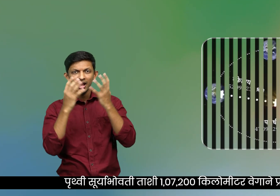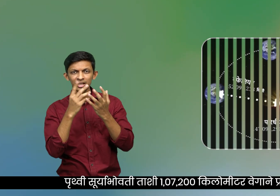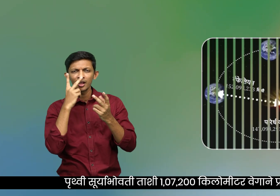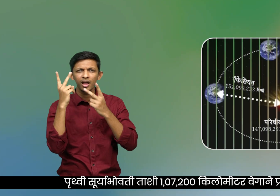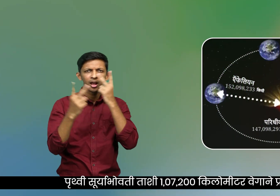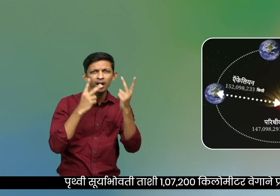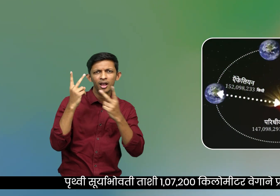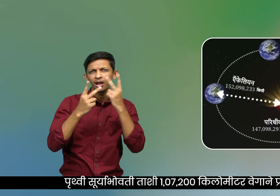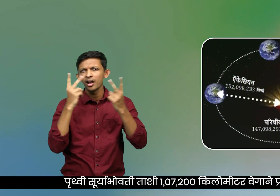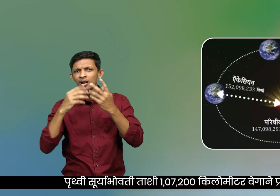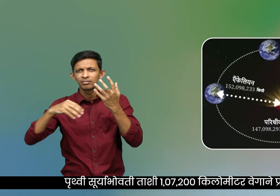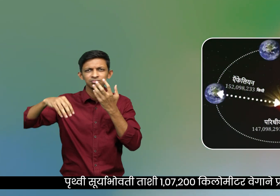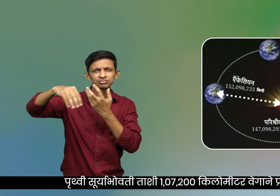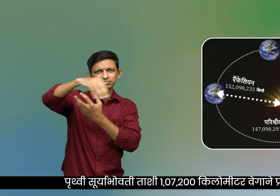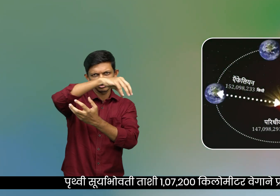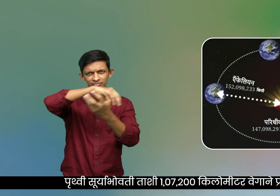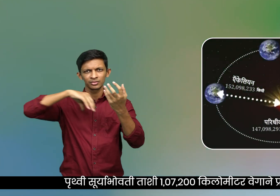पृथ्वी सूर्याभोवती ताशी